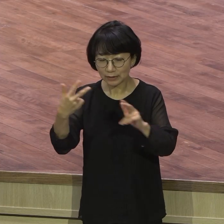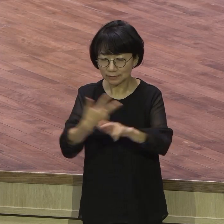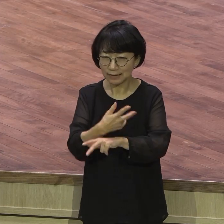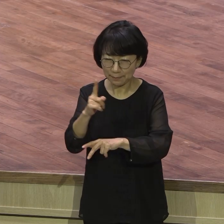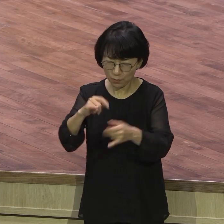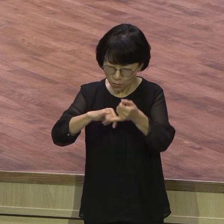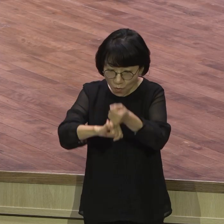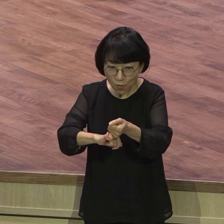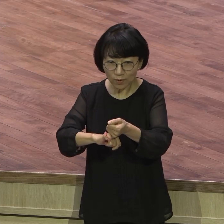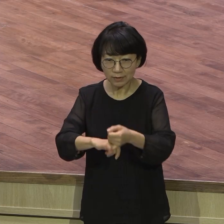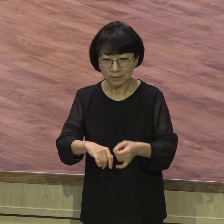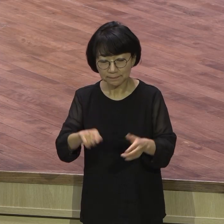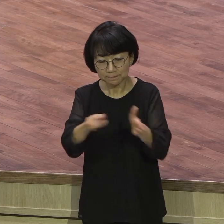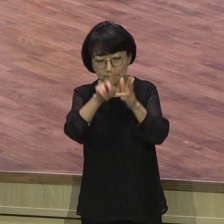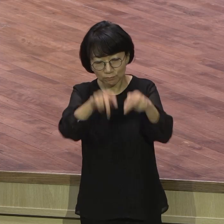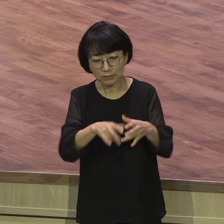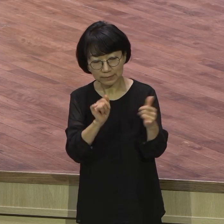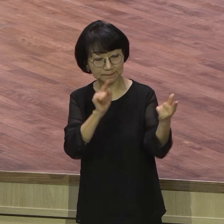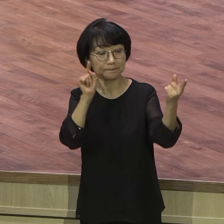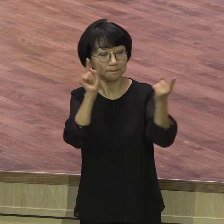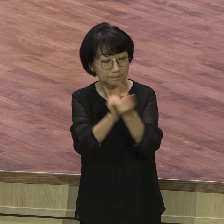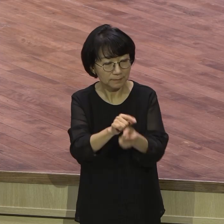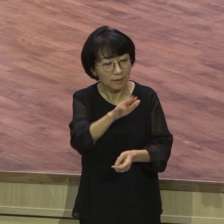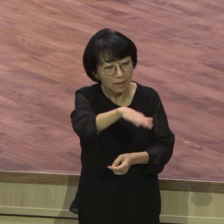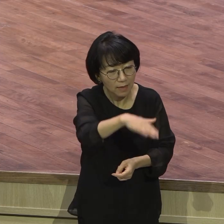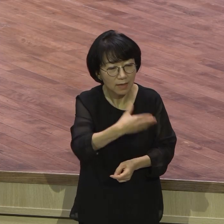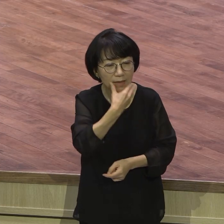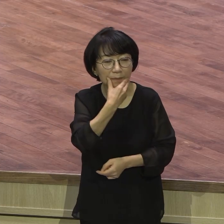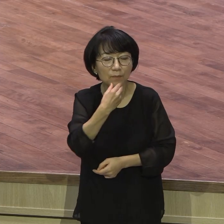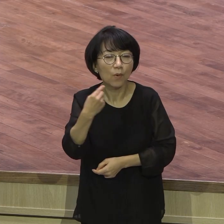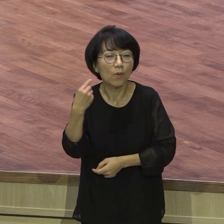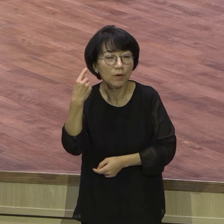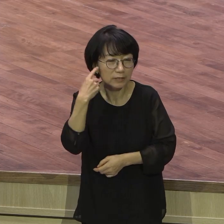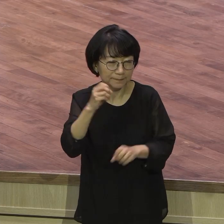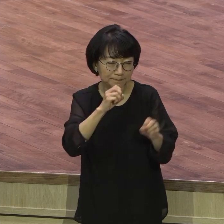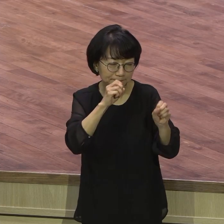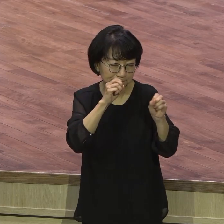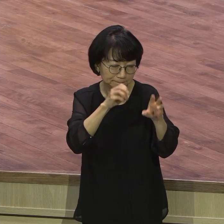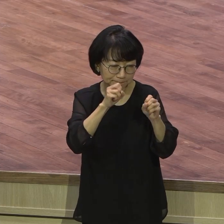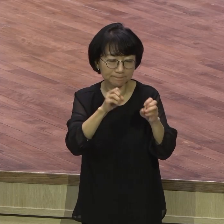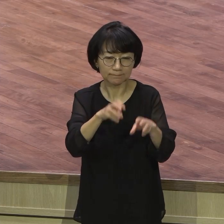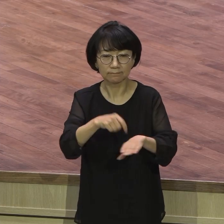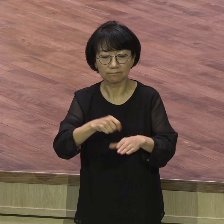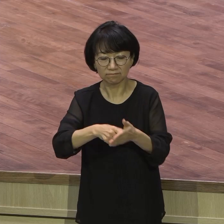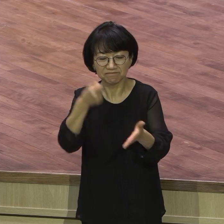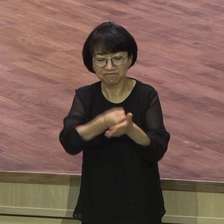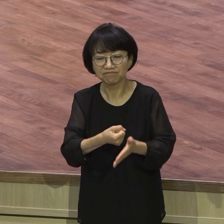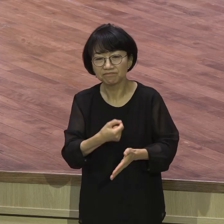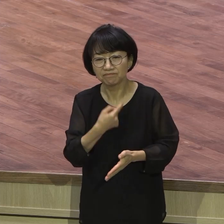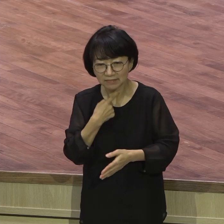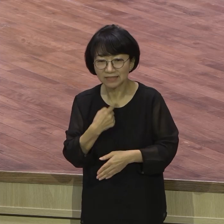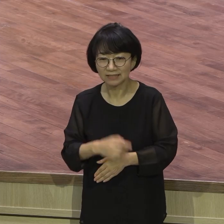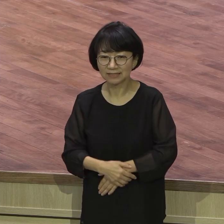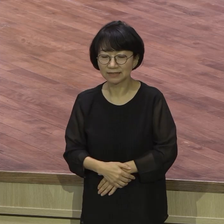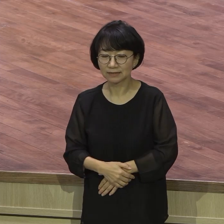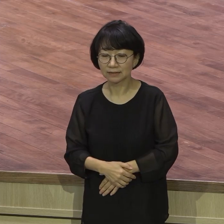입을 열어서 일주일에 한 분 이상 불신자에게 내가 보험을 증가할 것이다 어떤 때는 퇴근을